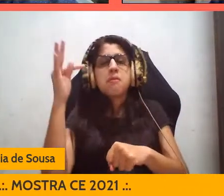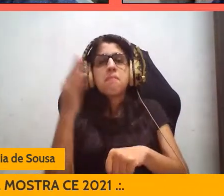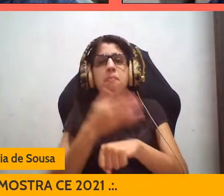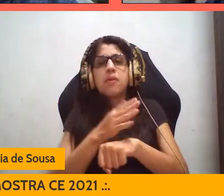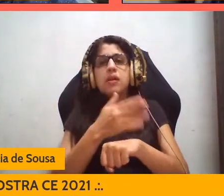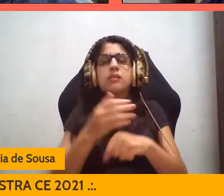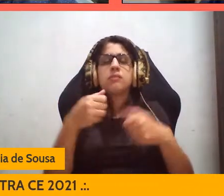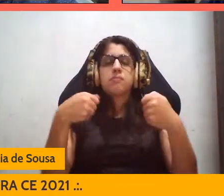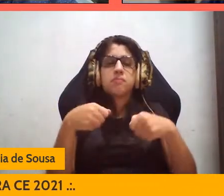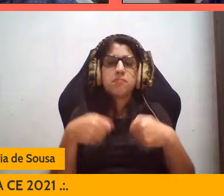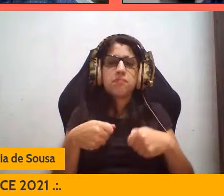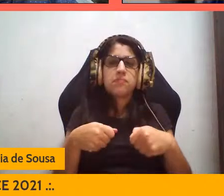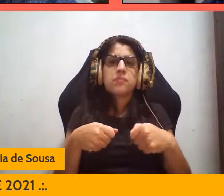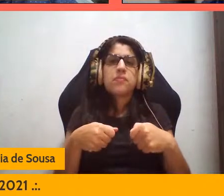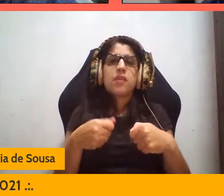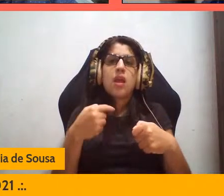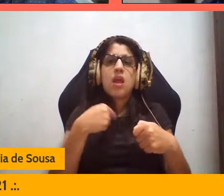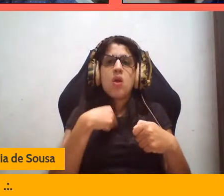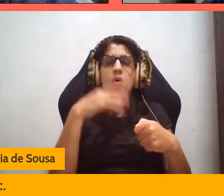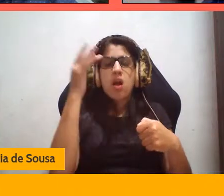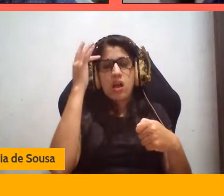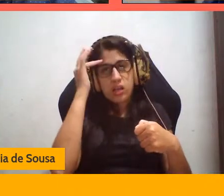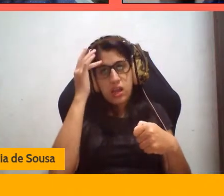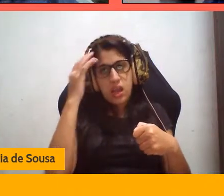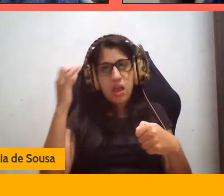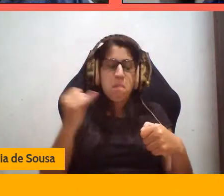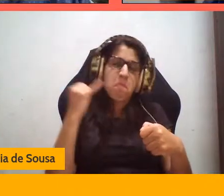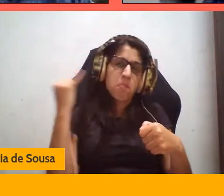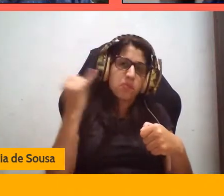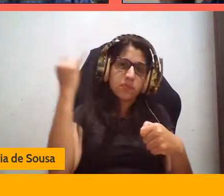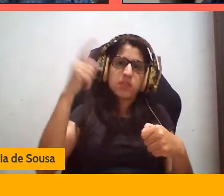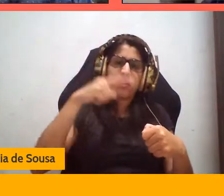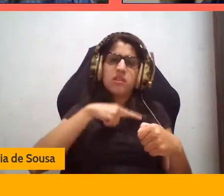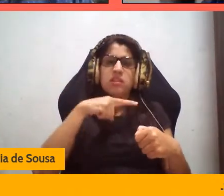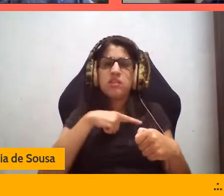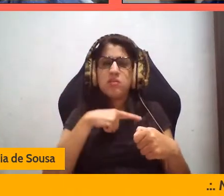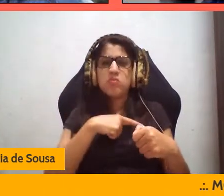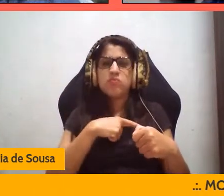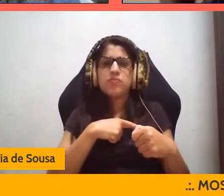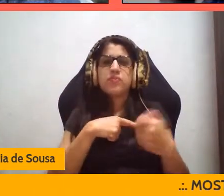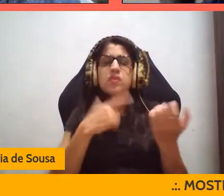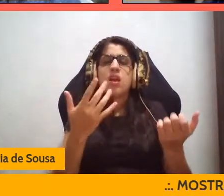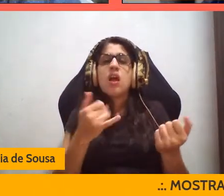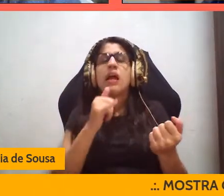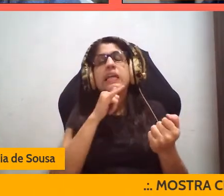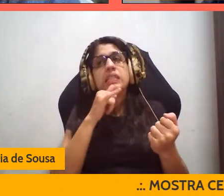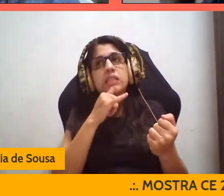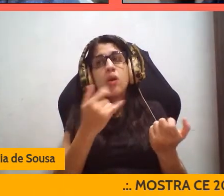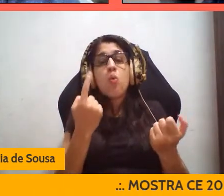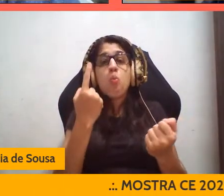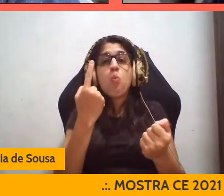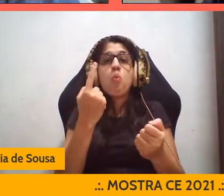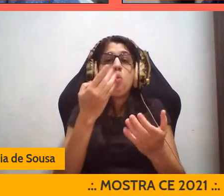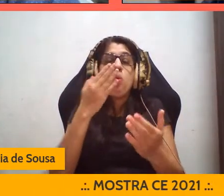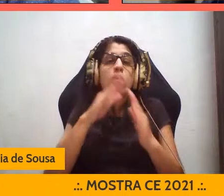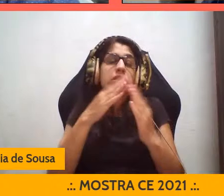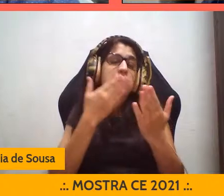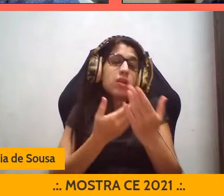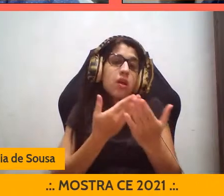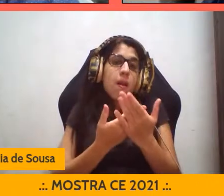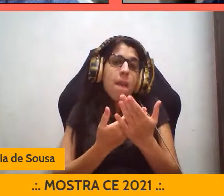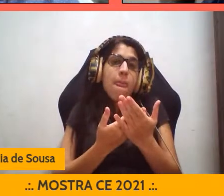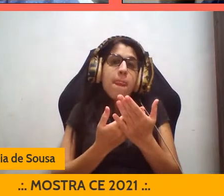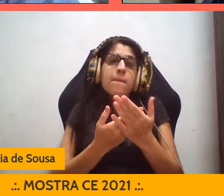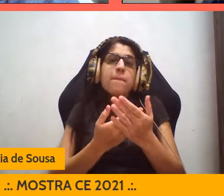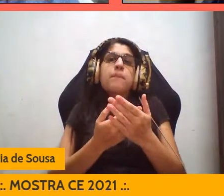ainda acho que é importante ter, por exemplo, uma escola de aplicação de educação